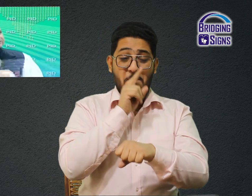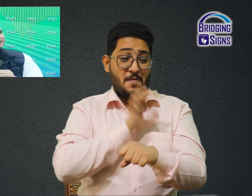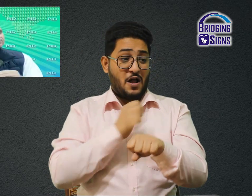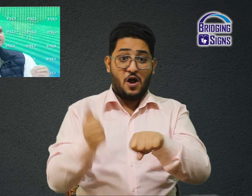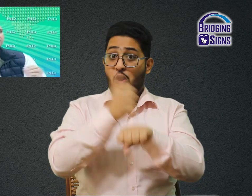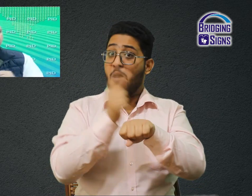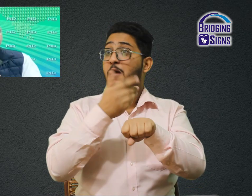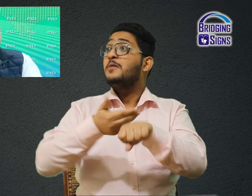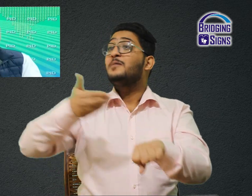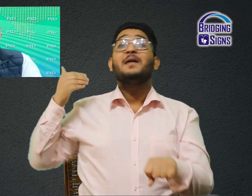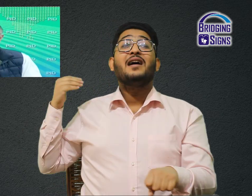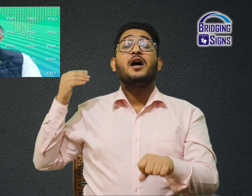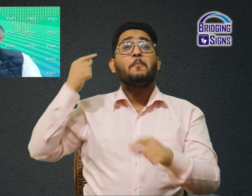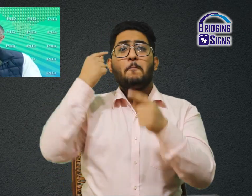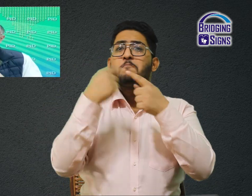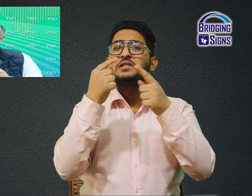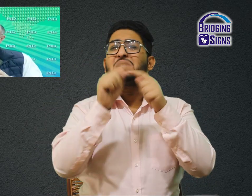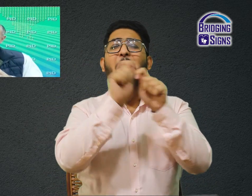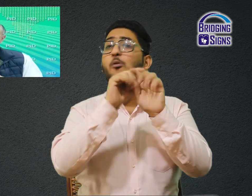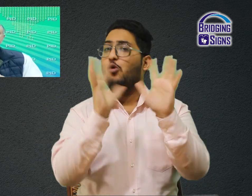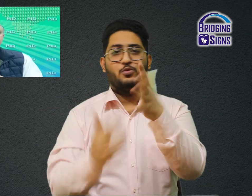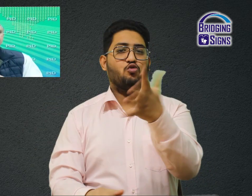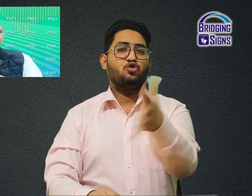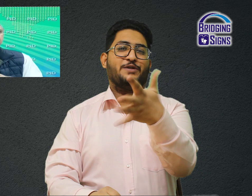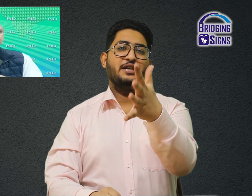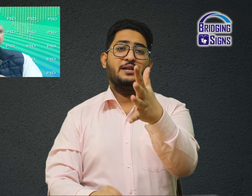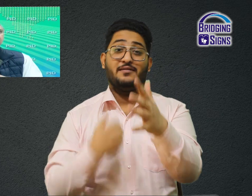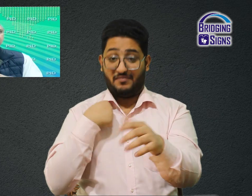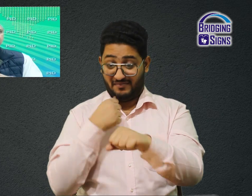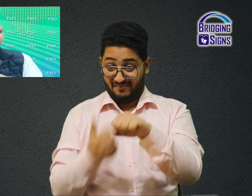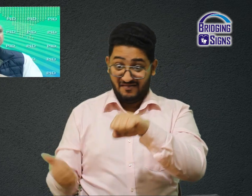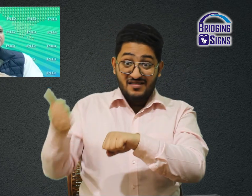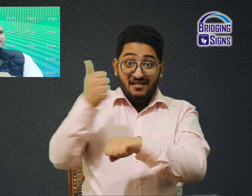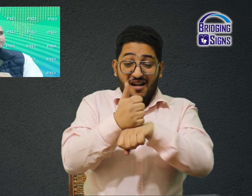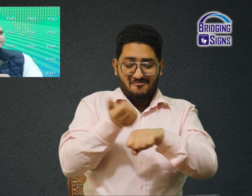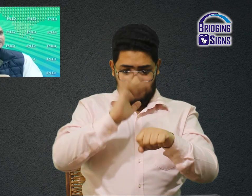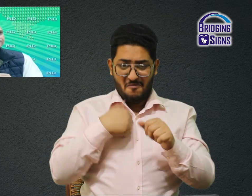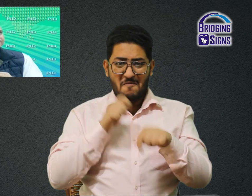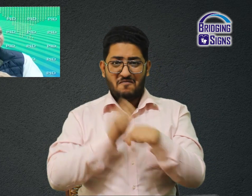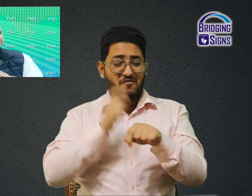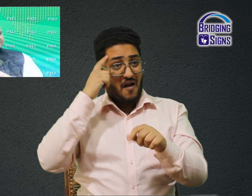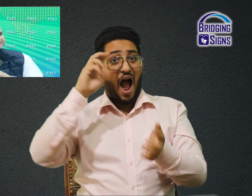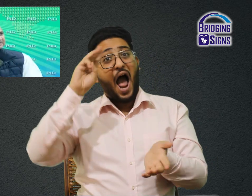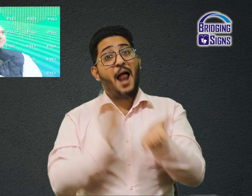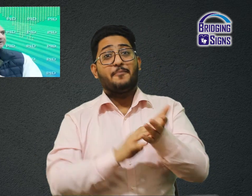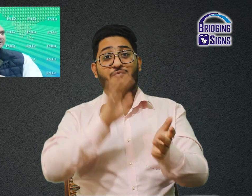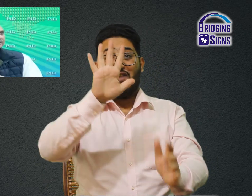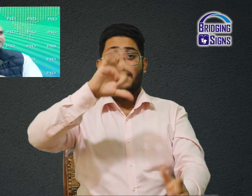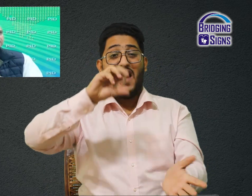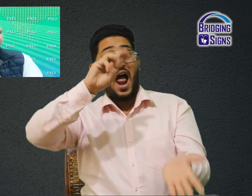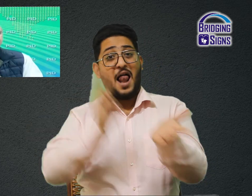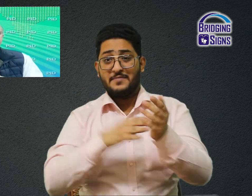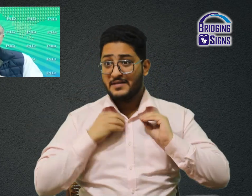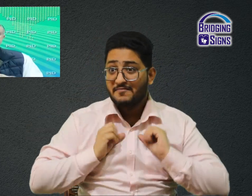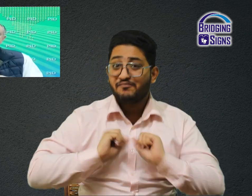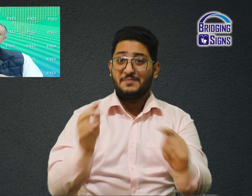ट्रांसमिशन पे कोई खातिर खा काम नहीं हुआ, हमने आते साथ ही तकरीबन 49 अरब रुपए अपनी ट्रांसमिशन सिस्टम पे लगाए